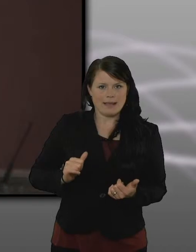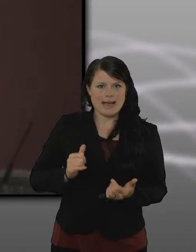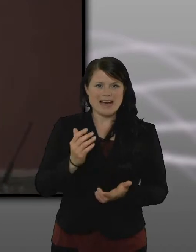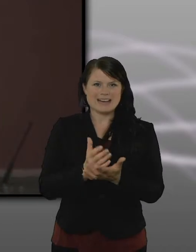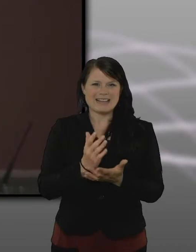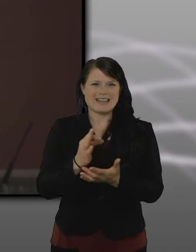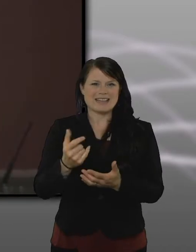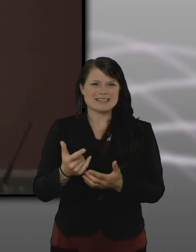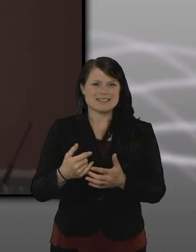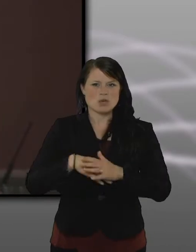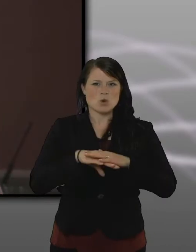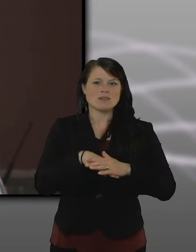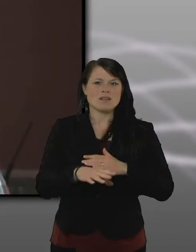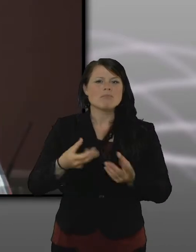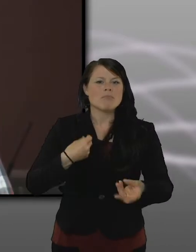rättighetsbaserat material.